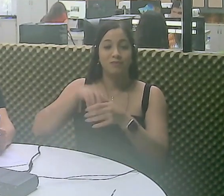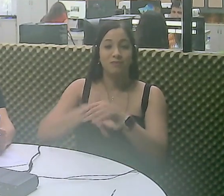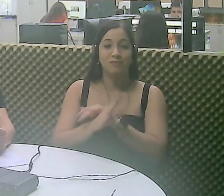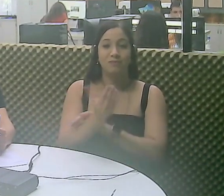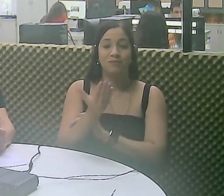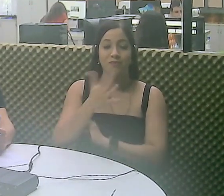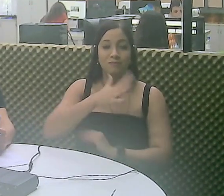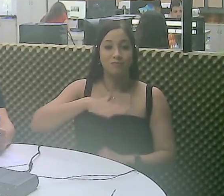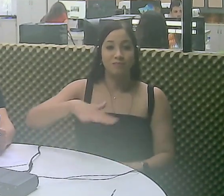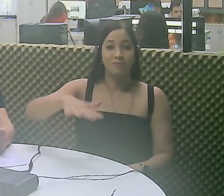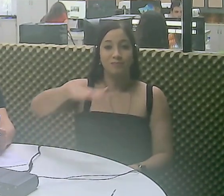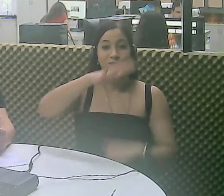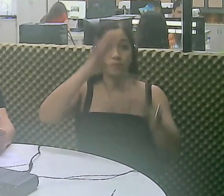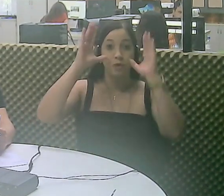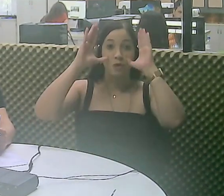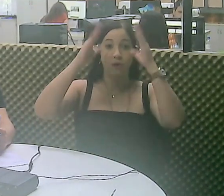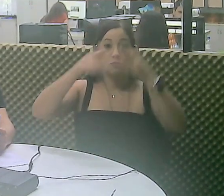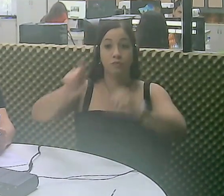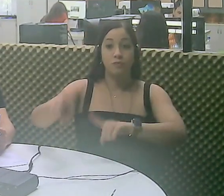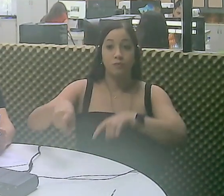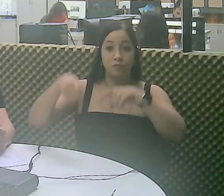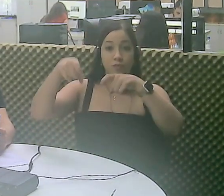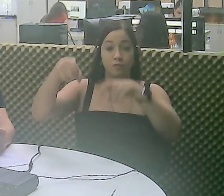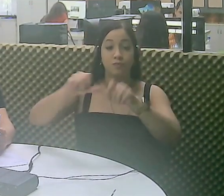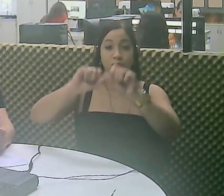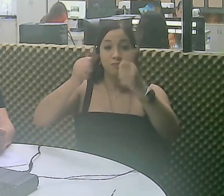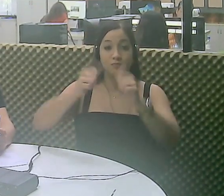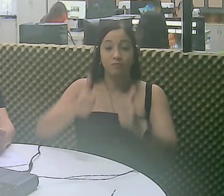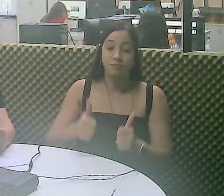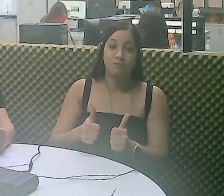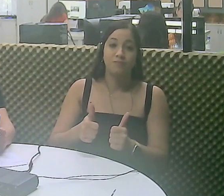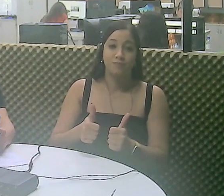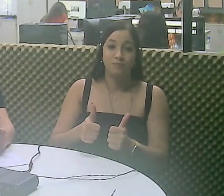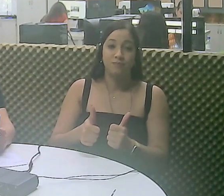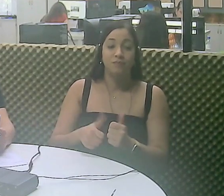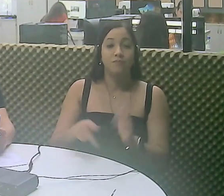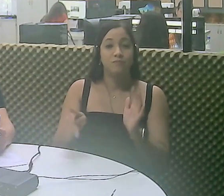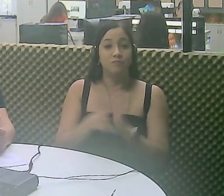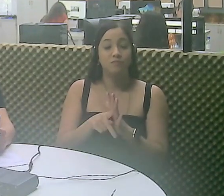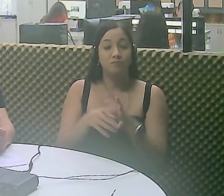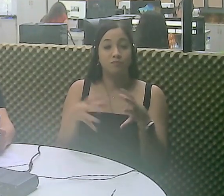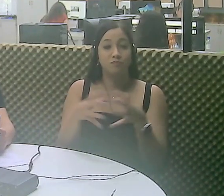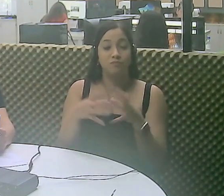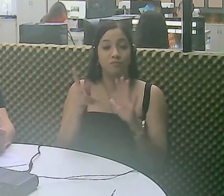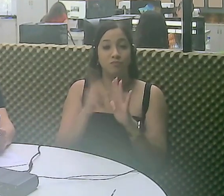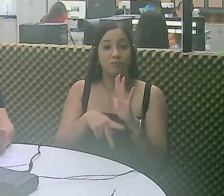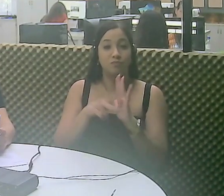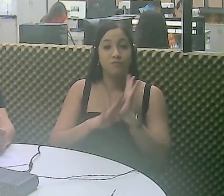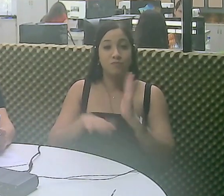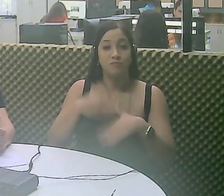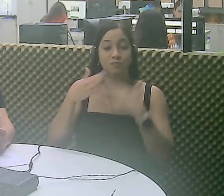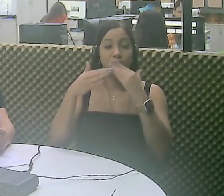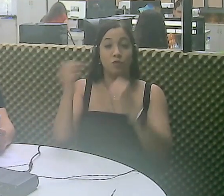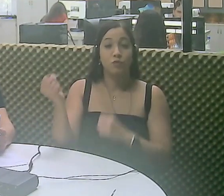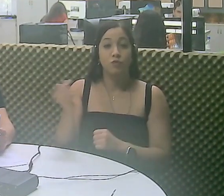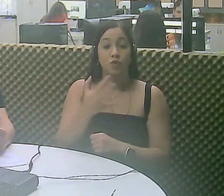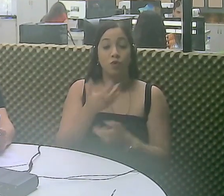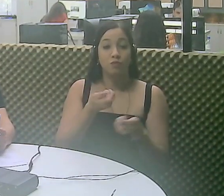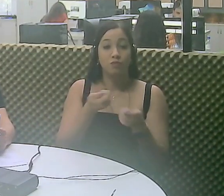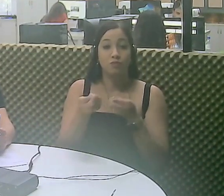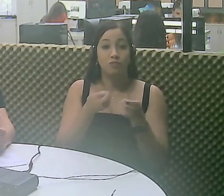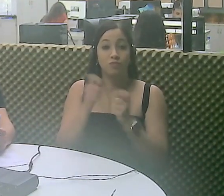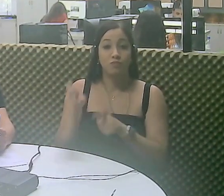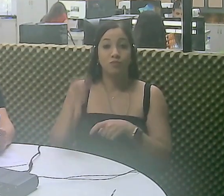Tradicional, o espaço é voltado a produtores e artesãos, que fazem parte do Programa de Desenvolvimento de Novos